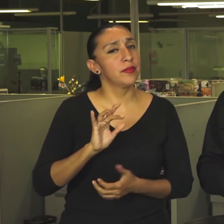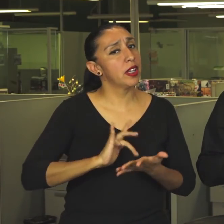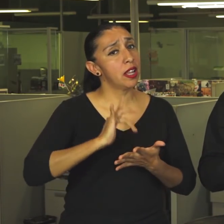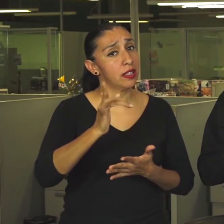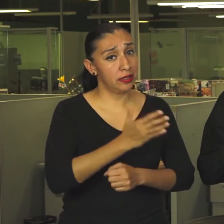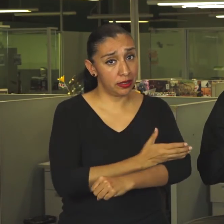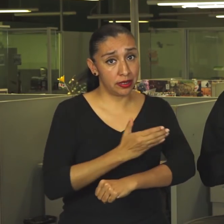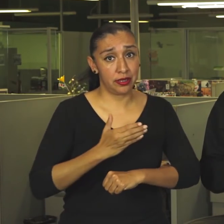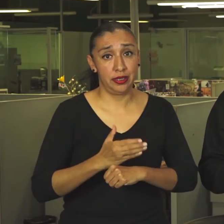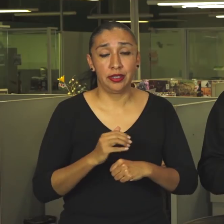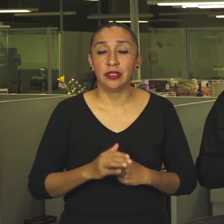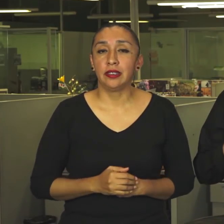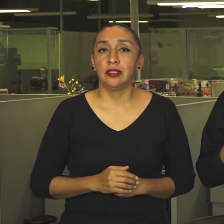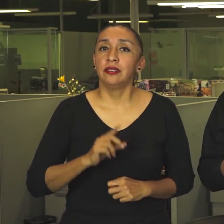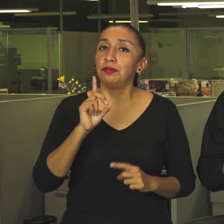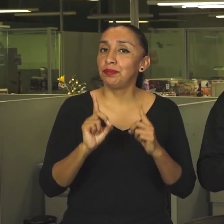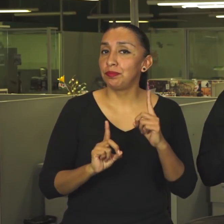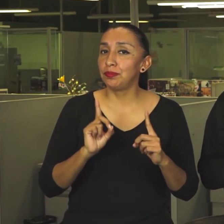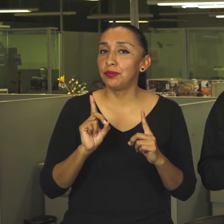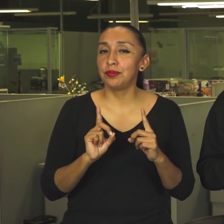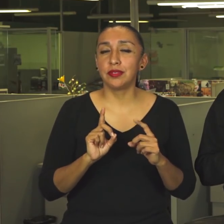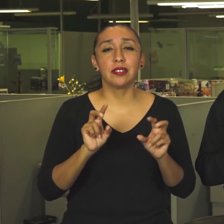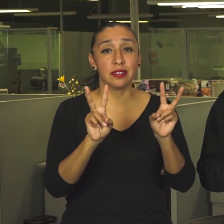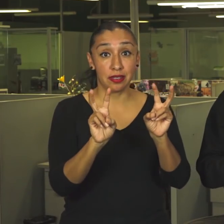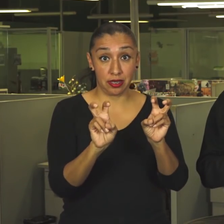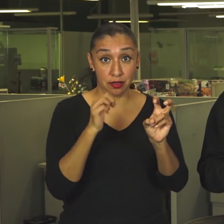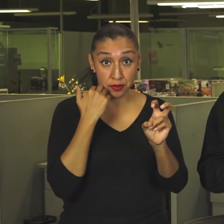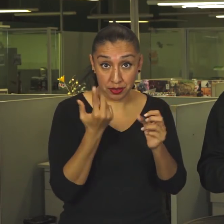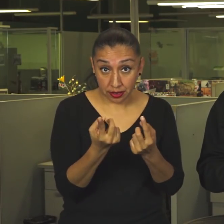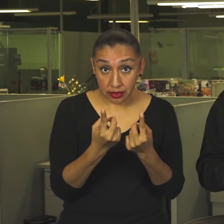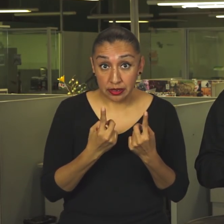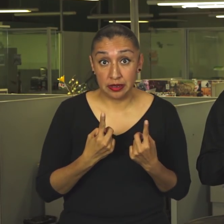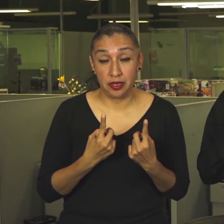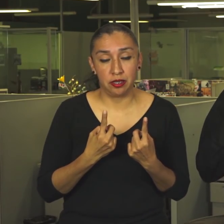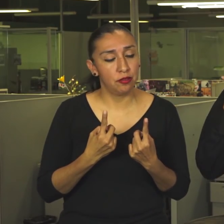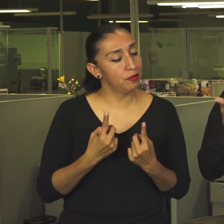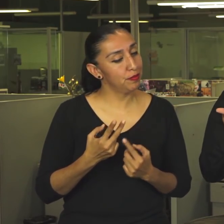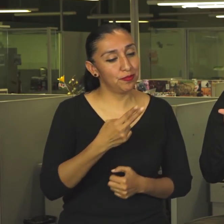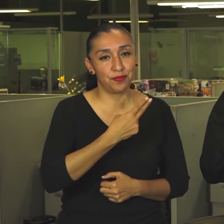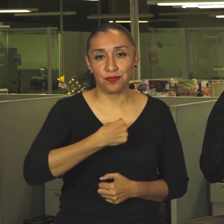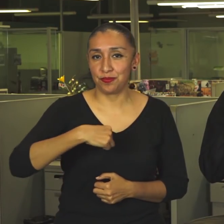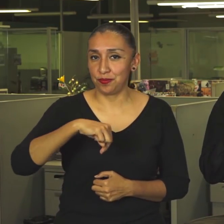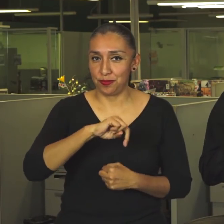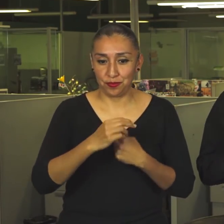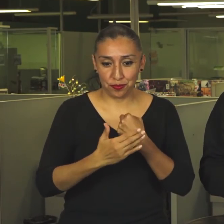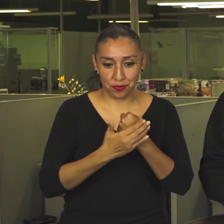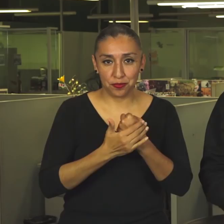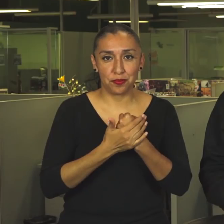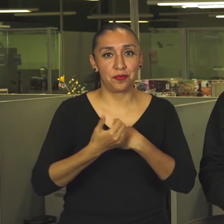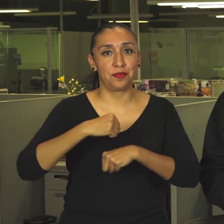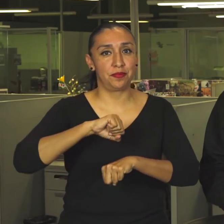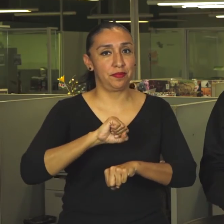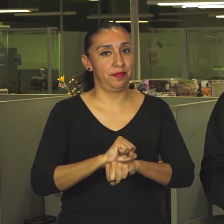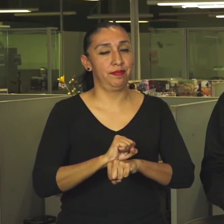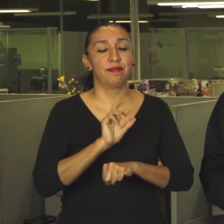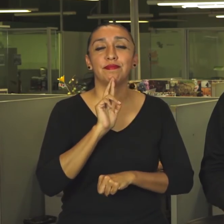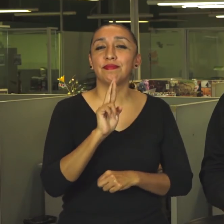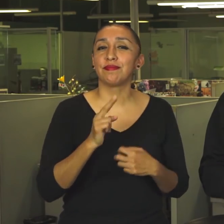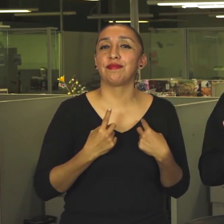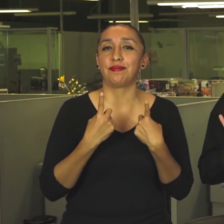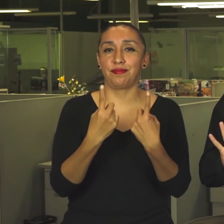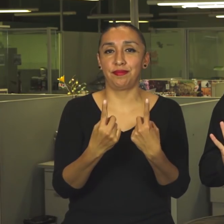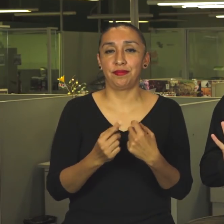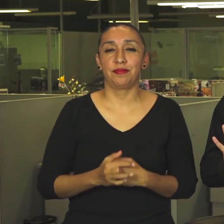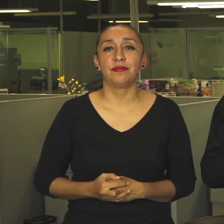si tienen alguna sugerencia algún tema por favor hágamelo saber y la próxima semana lo podemos abordar será